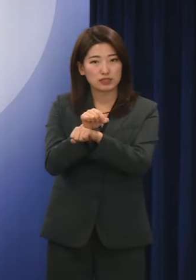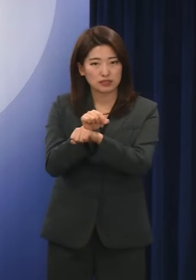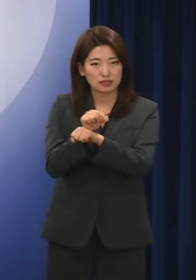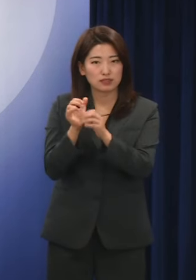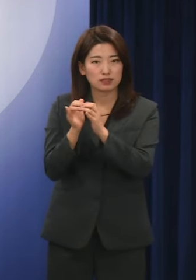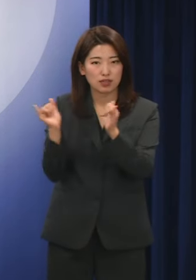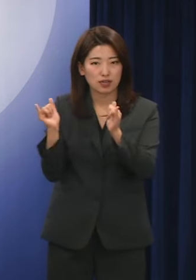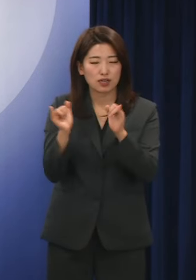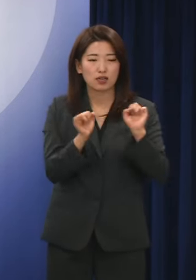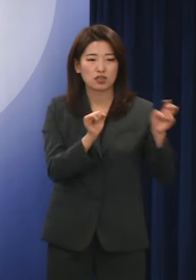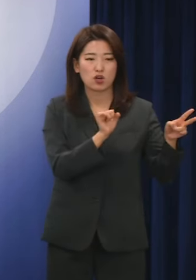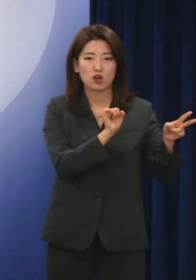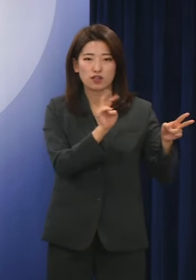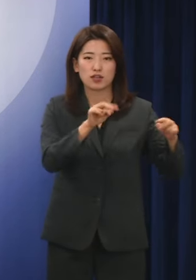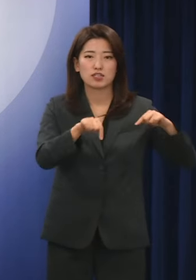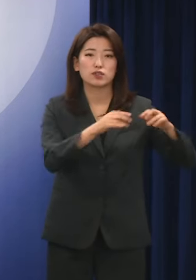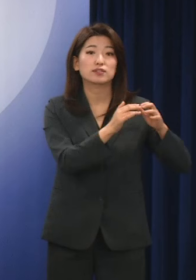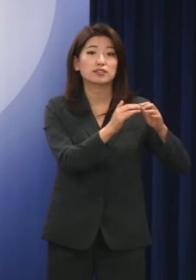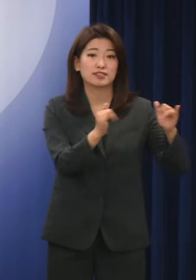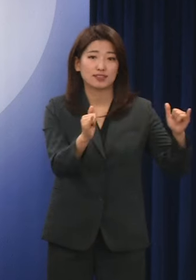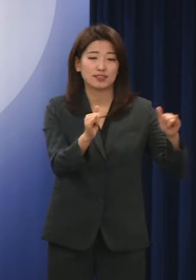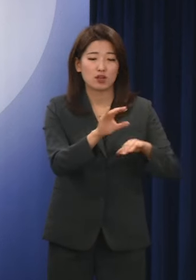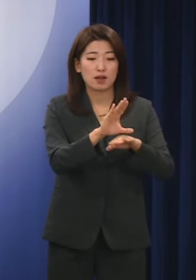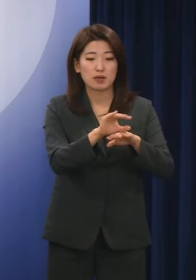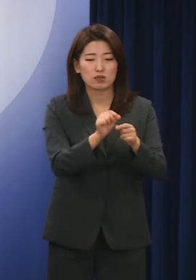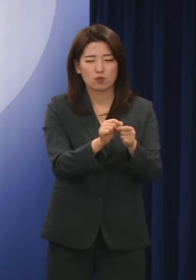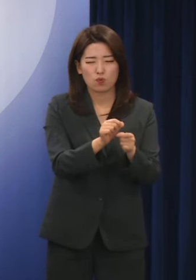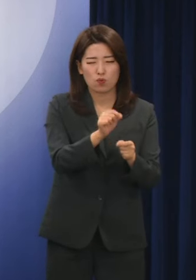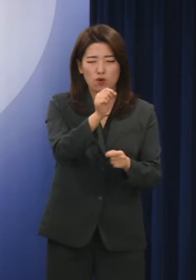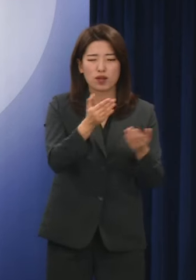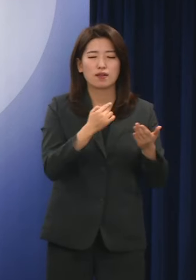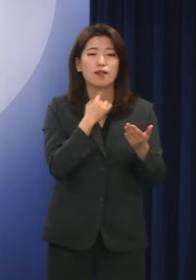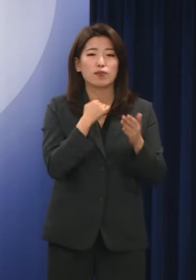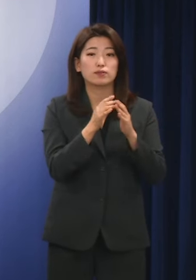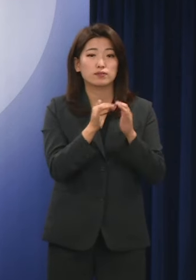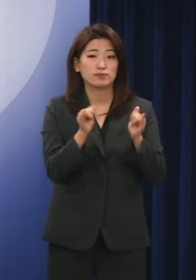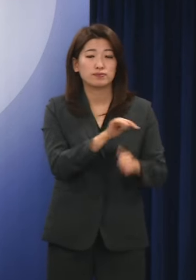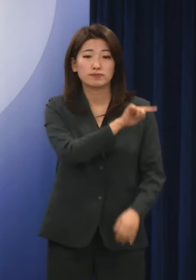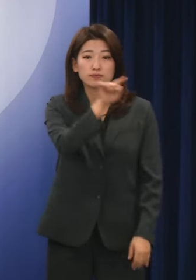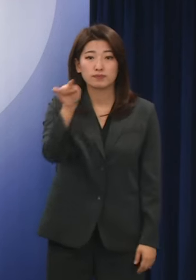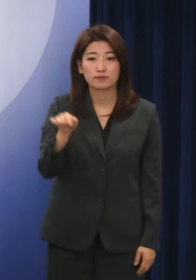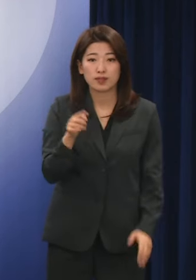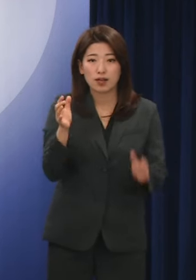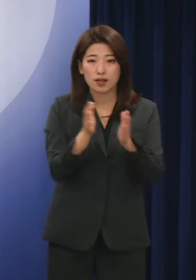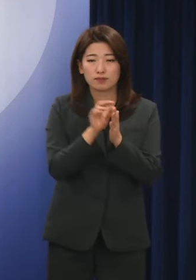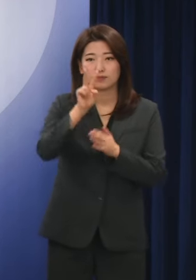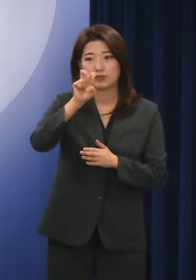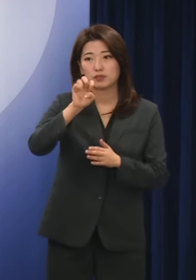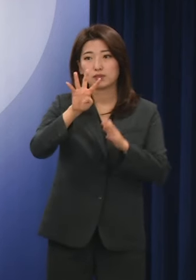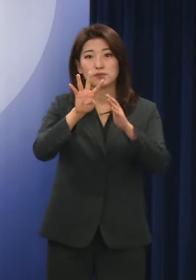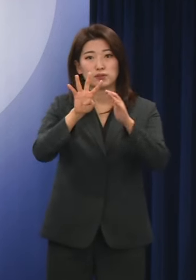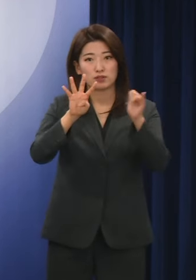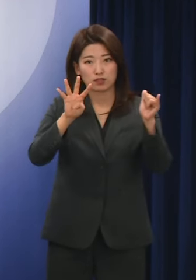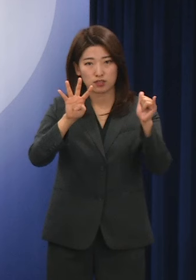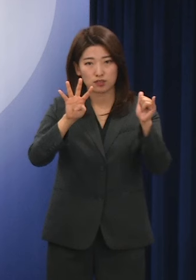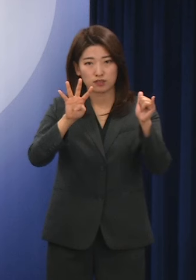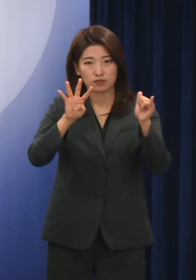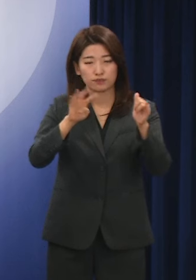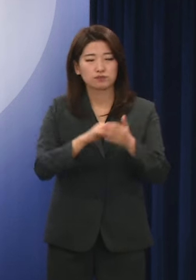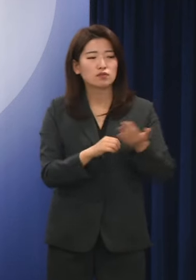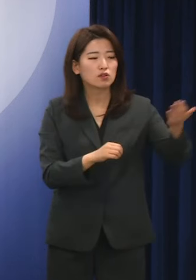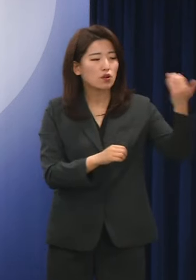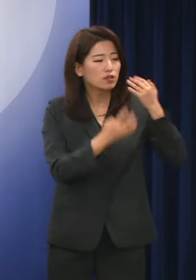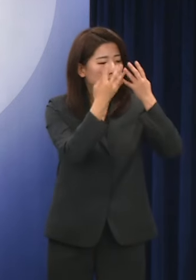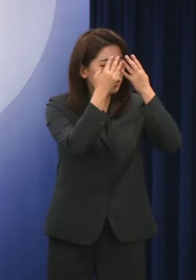정치인, 장기간 언론인으로 재직한 언론사 경영진 등 24명을 기존 사면과의